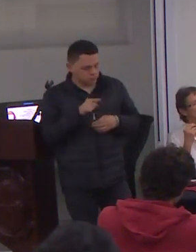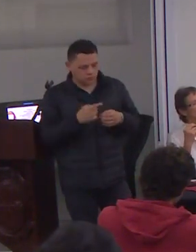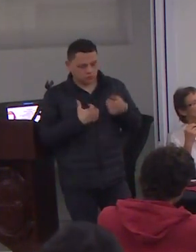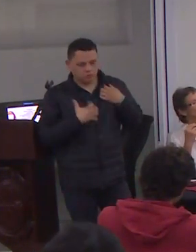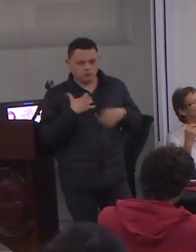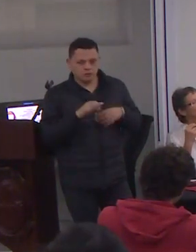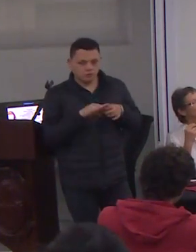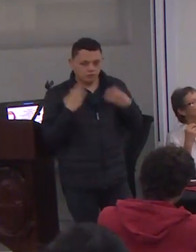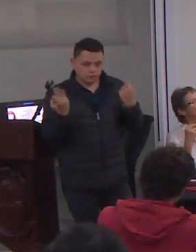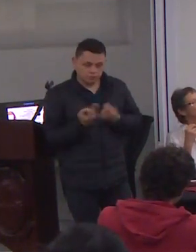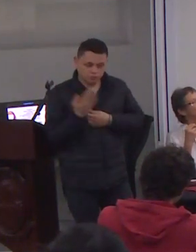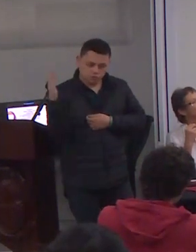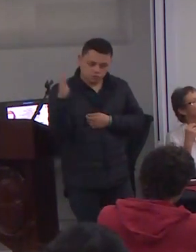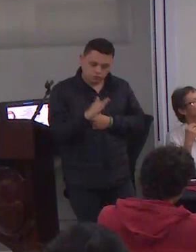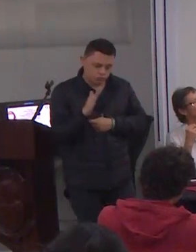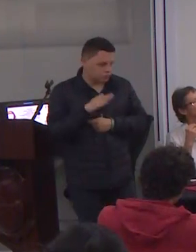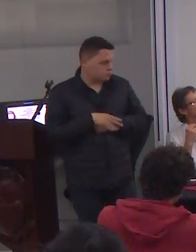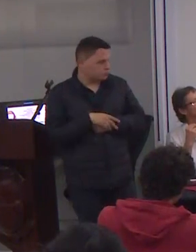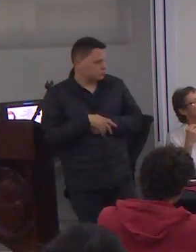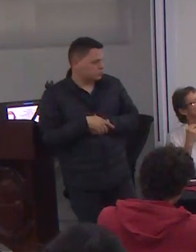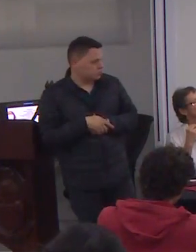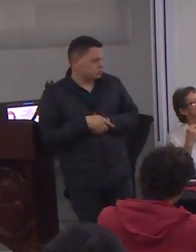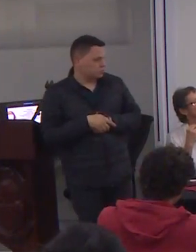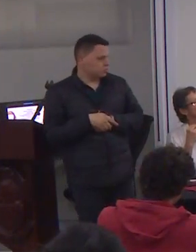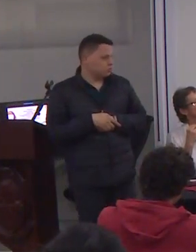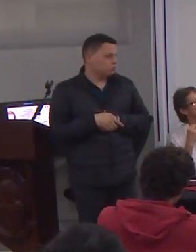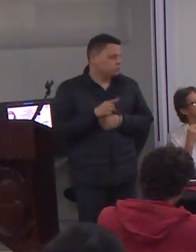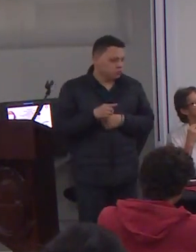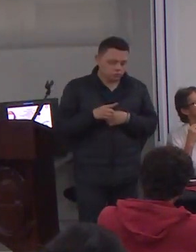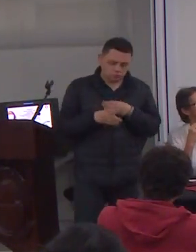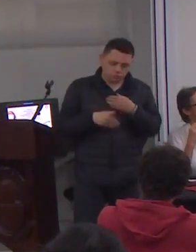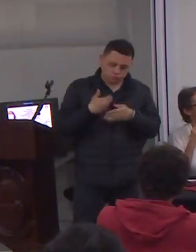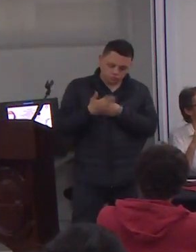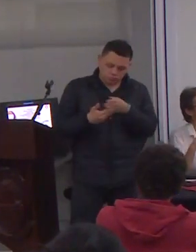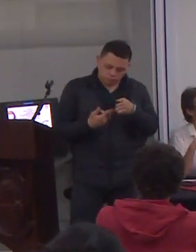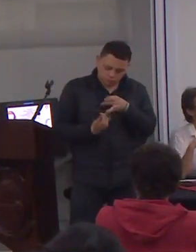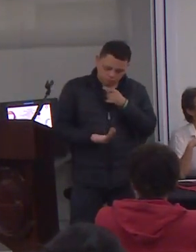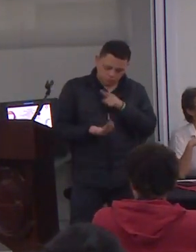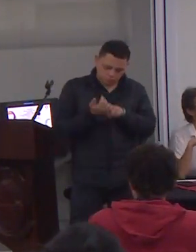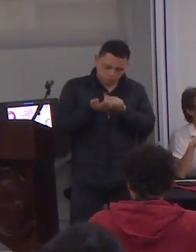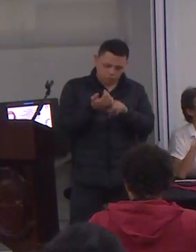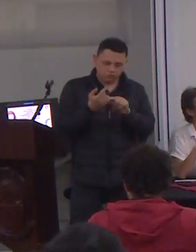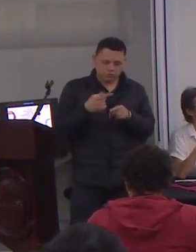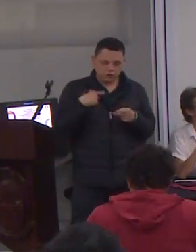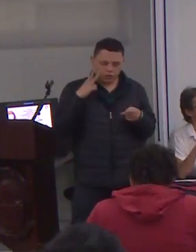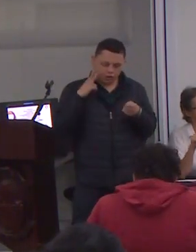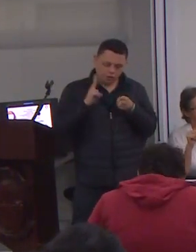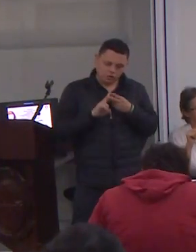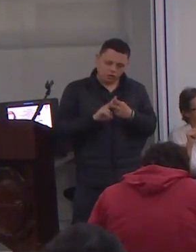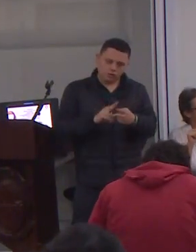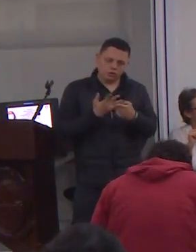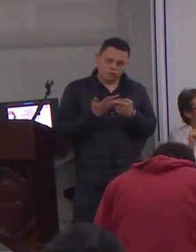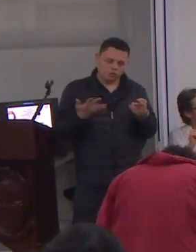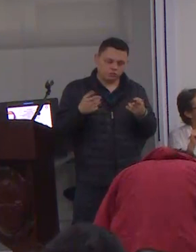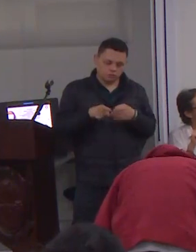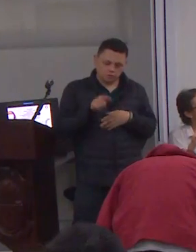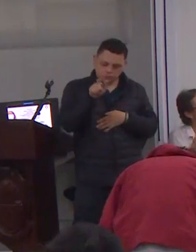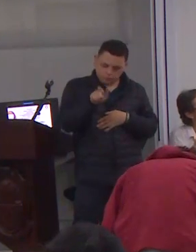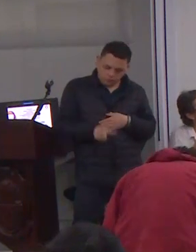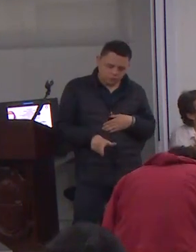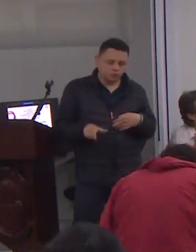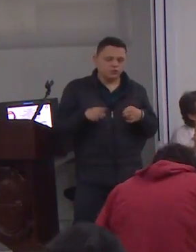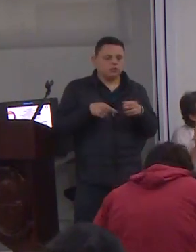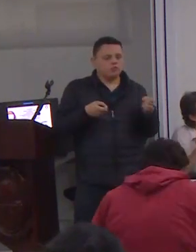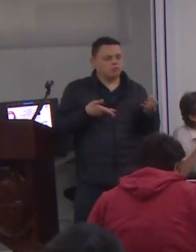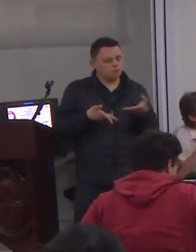familia y finalmente pero eso es un proceso que se va descubriendo en la medida de que uno va conociendo digamos la persona